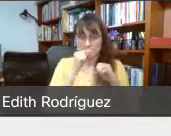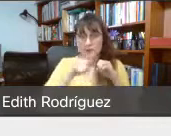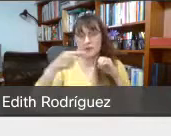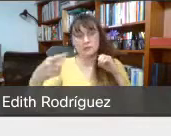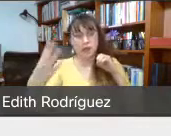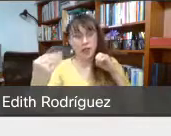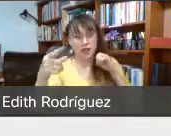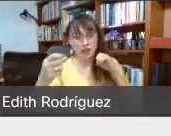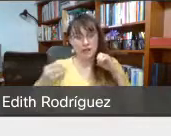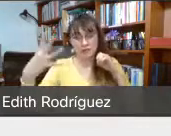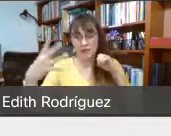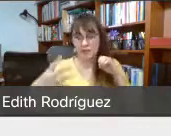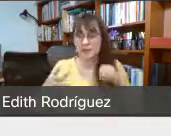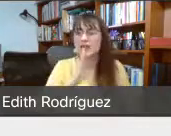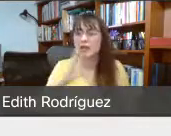Entonces,